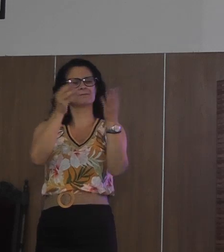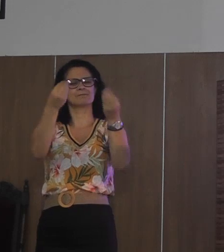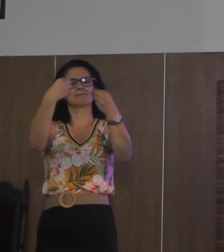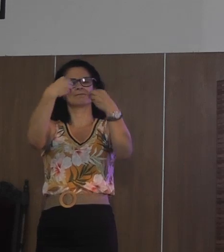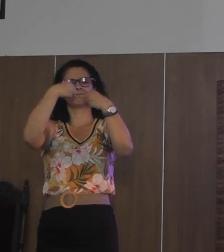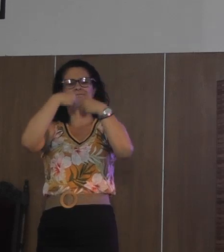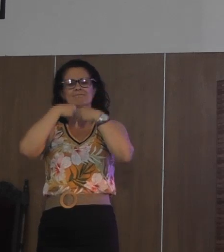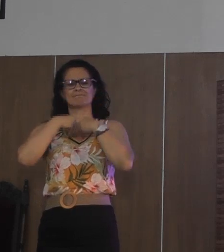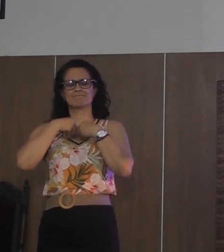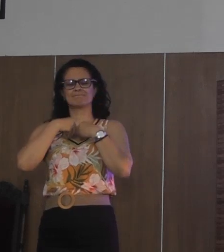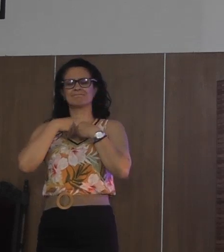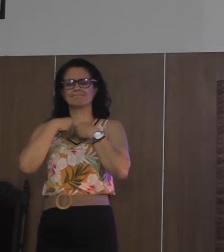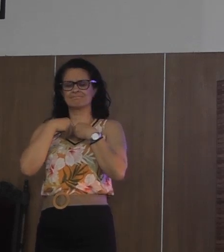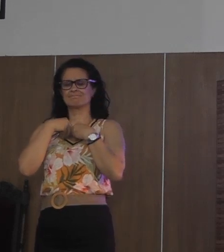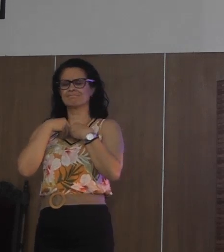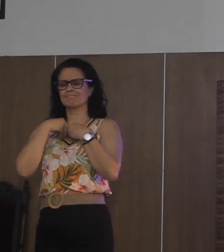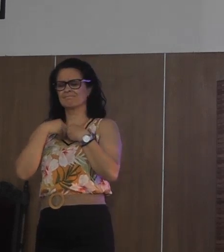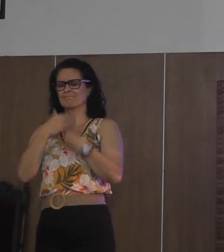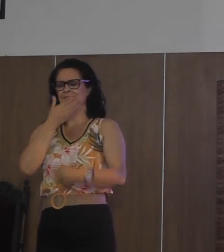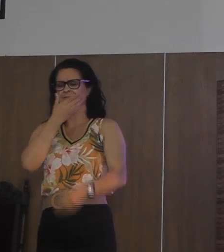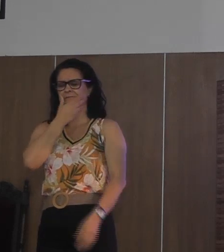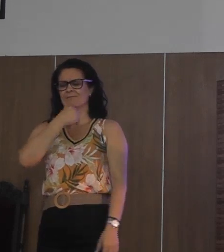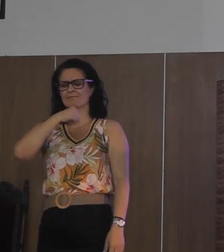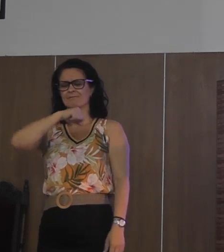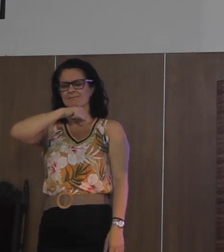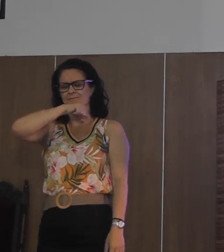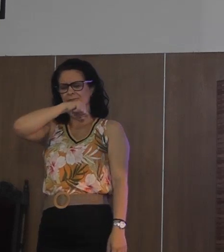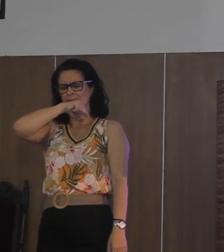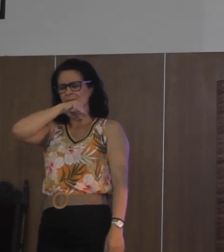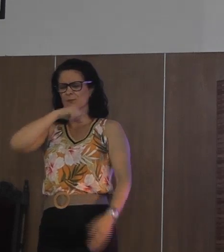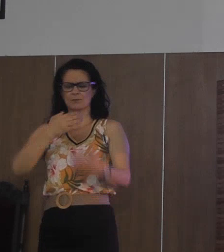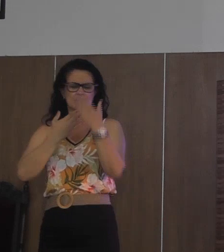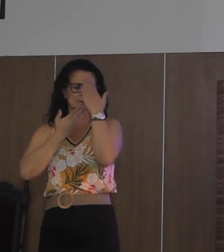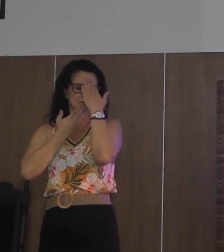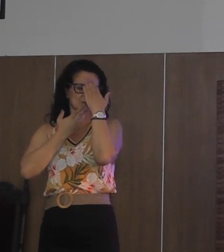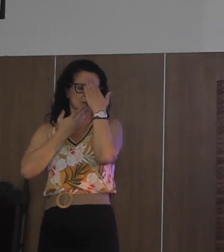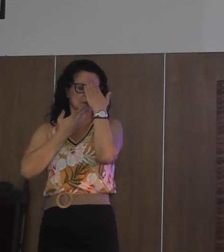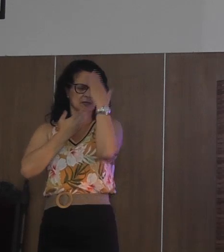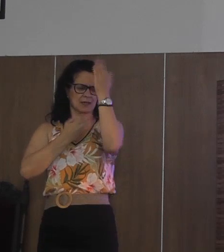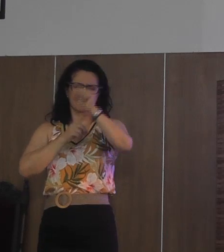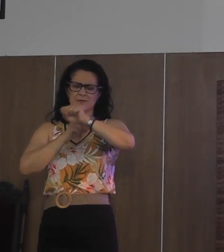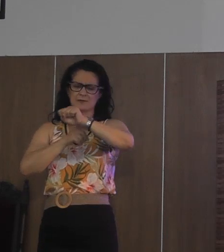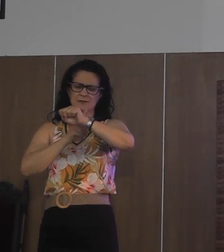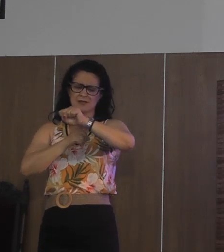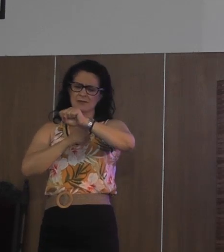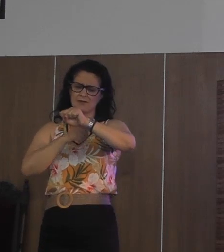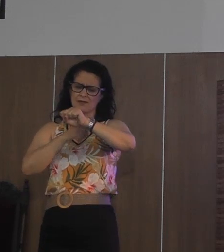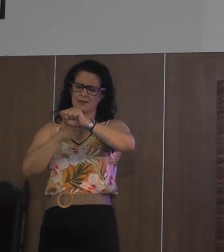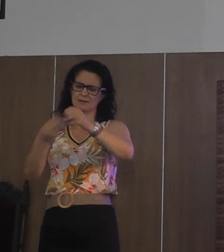Pai, muito obrigado, Deus, por esse momento que o Senhor tem nos proporcionado, Senhor.